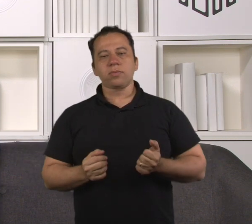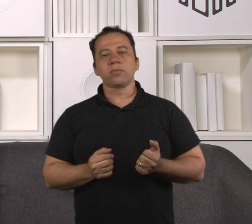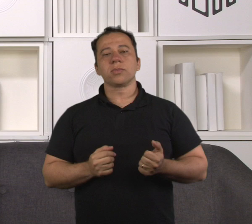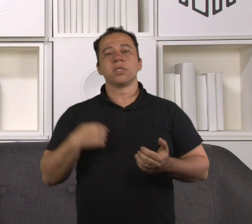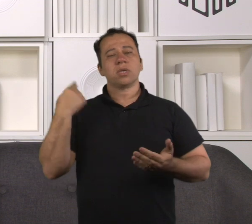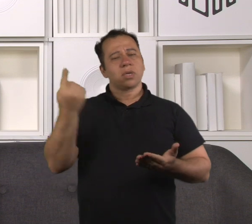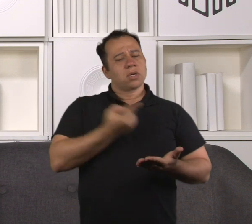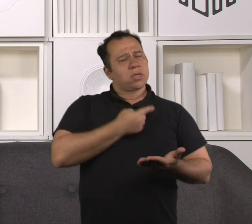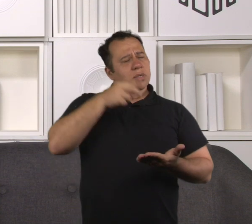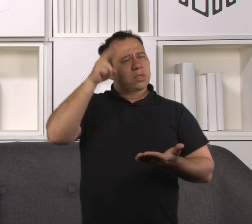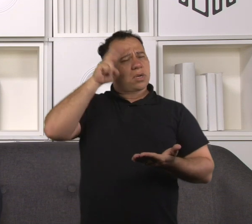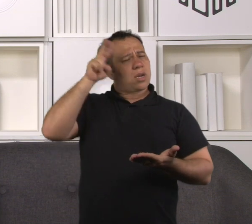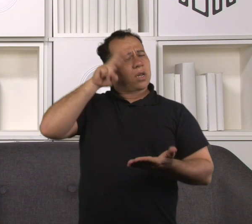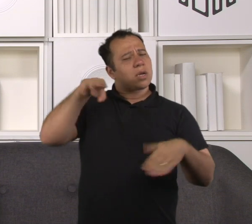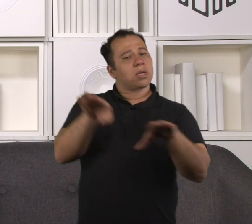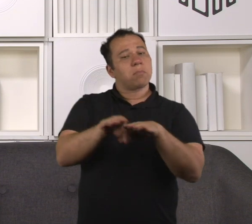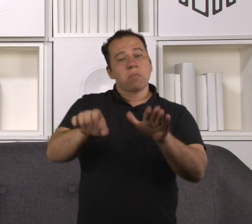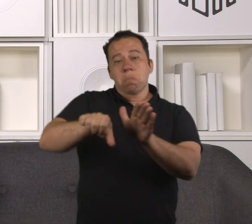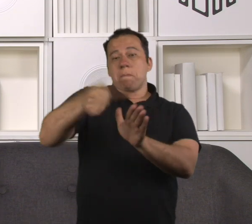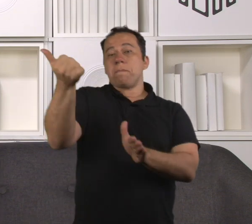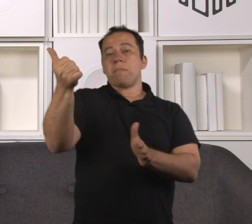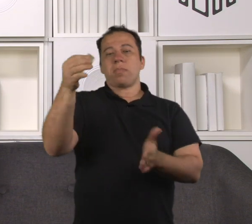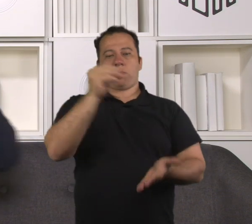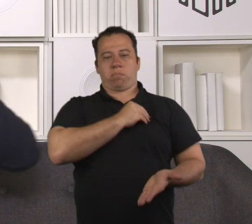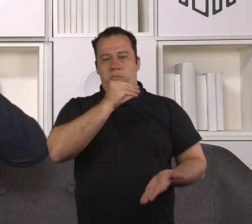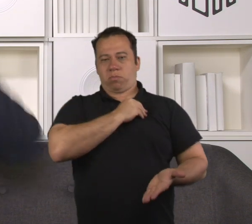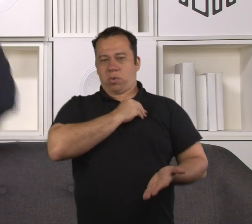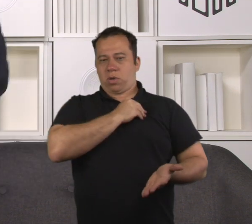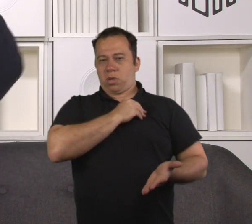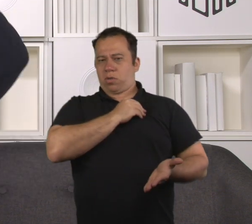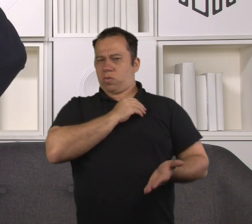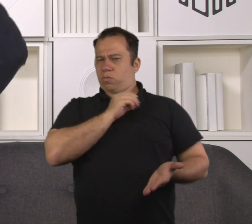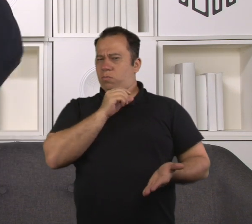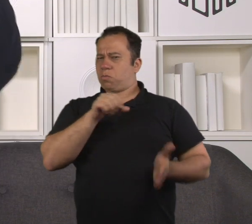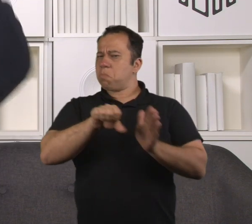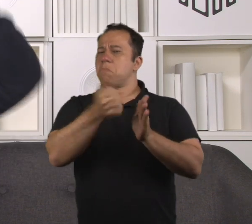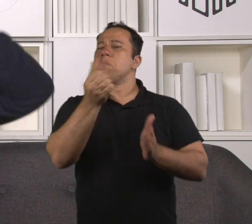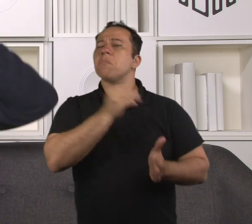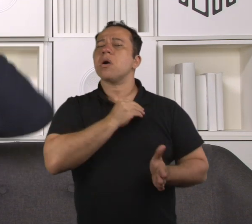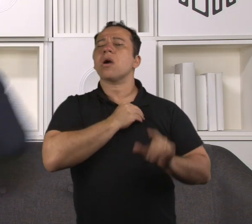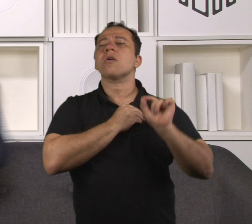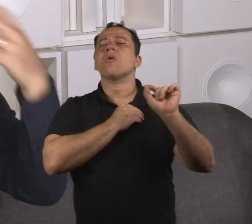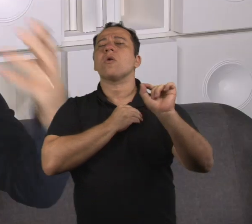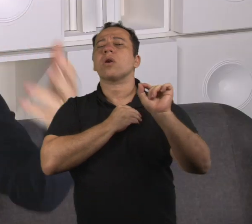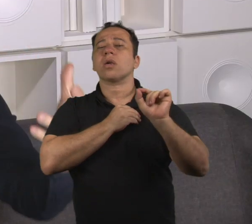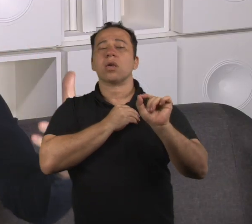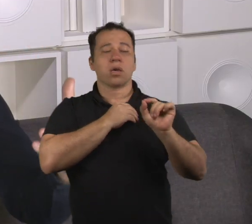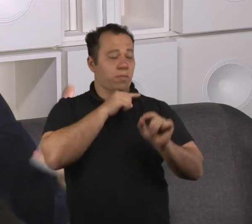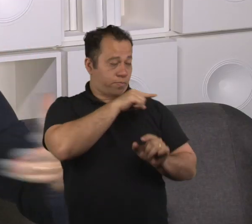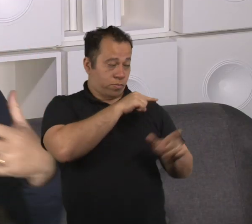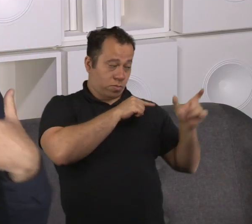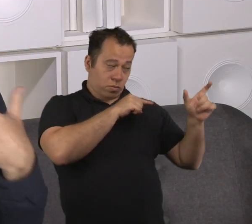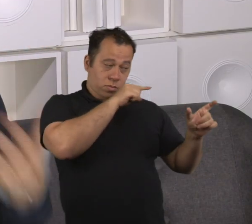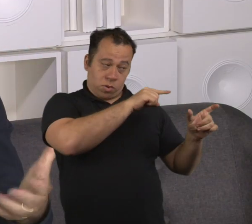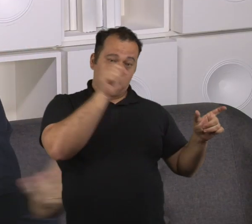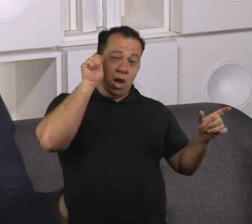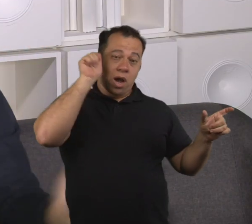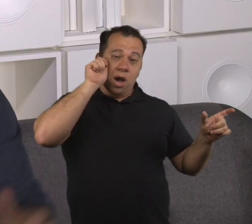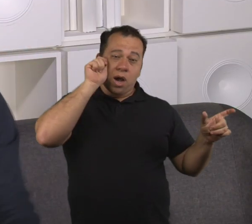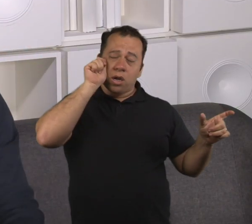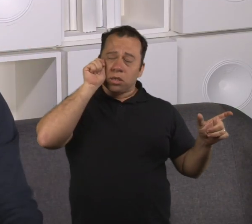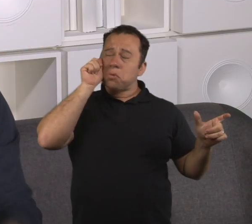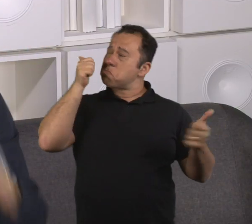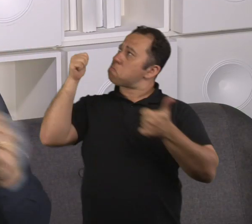pecado original qual foi? O ser humano dizer para o Criador, ok, você me criou, me deu o universo